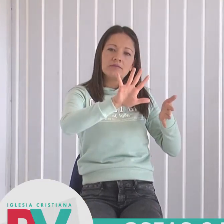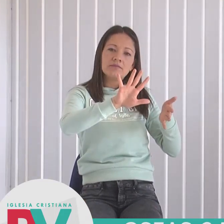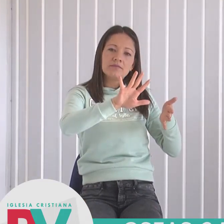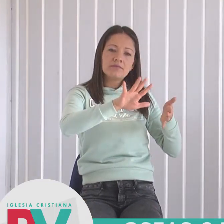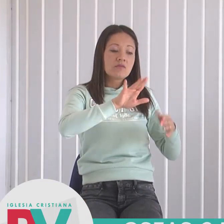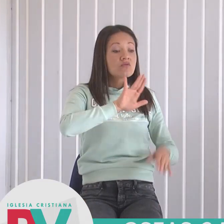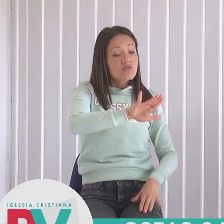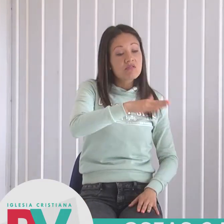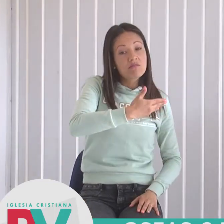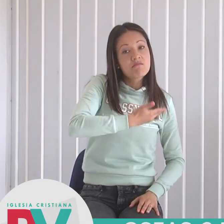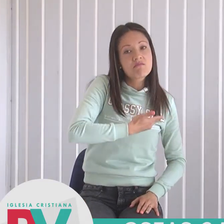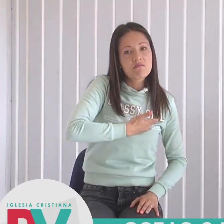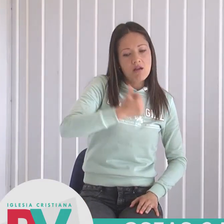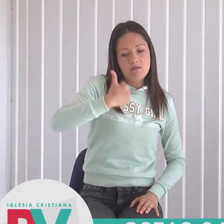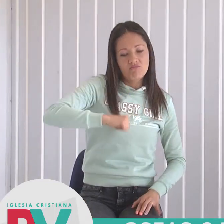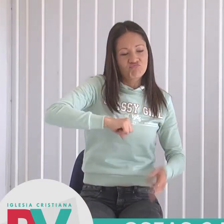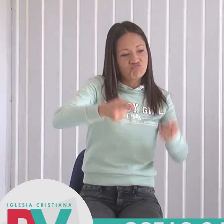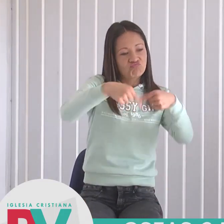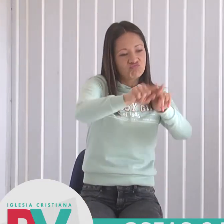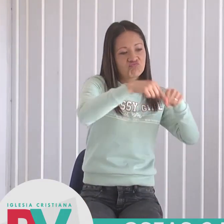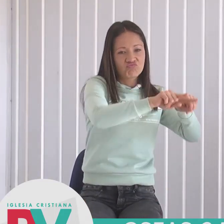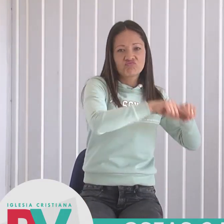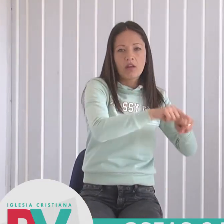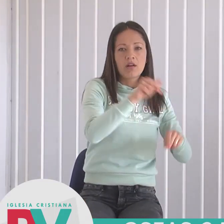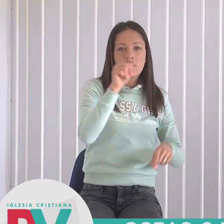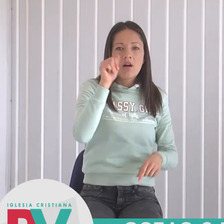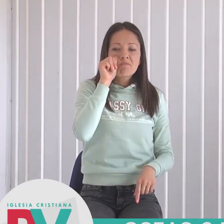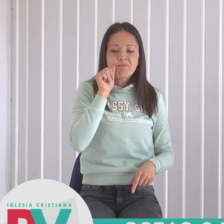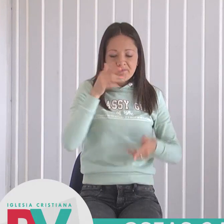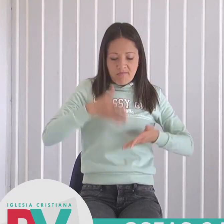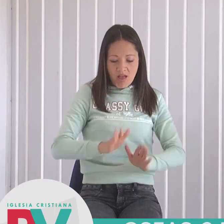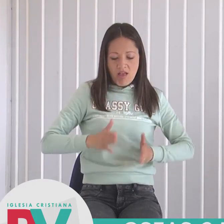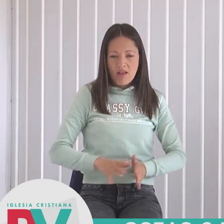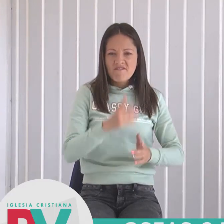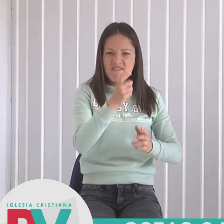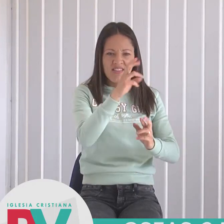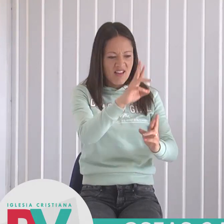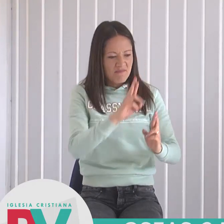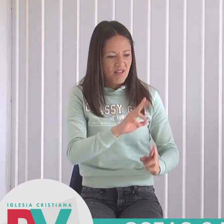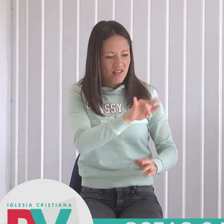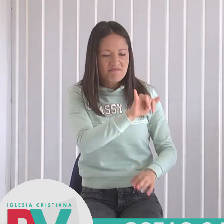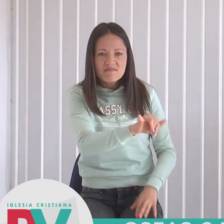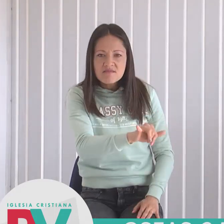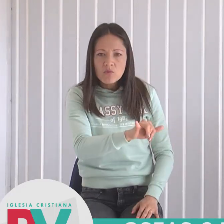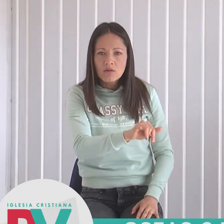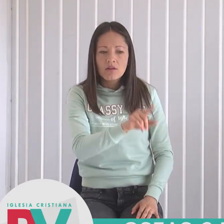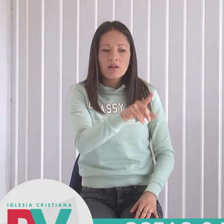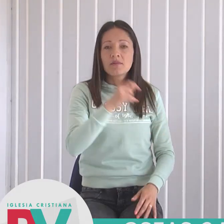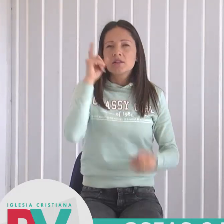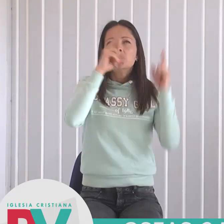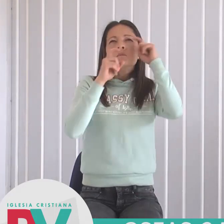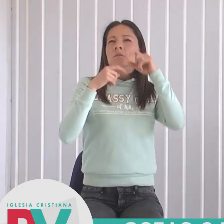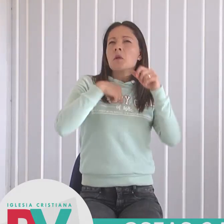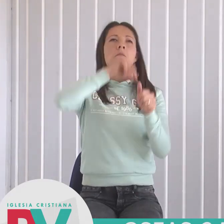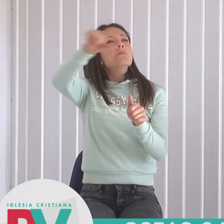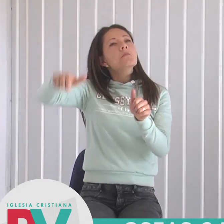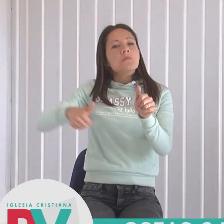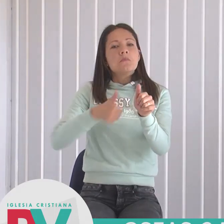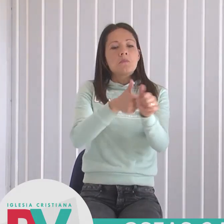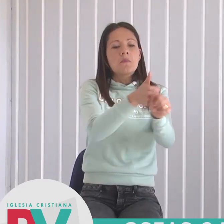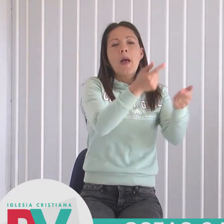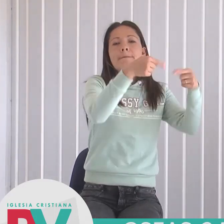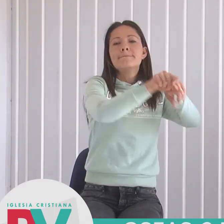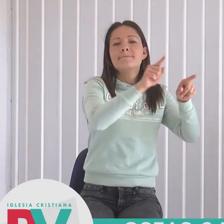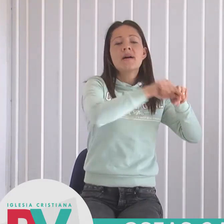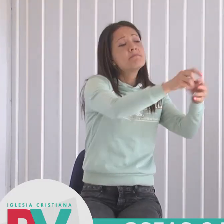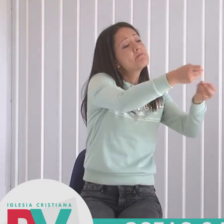su madre se prostituyó, la que los dio a luz se deshonró, porque dijo, iré tras mis amantes que me dan mi pan y